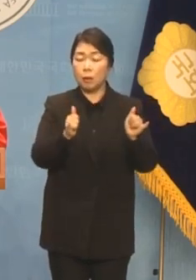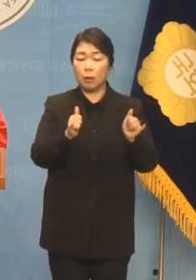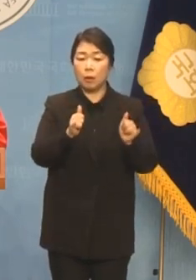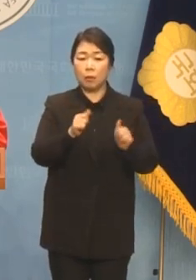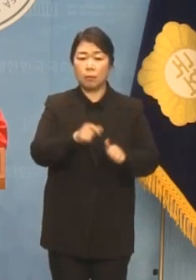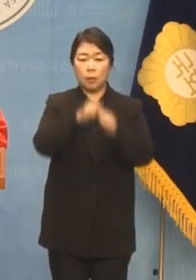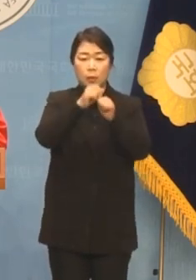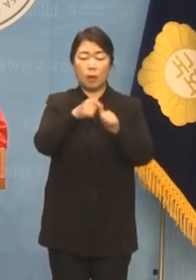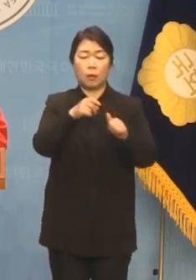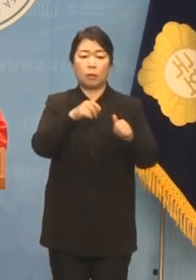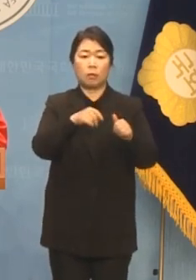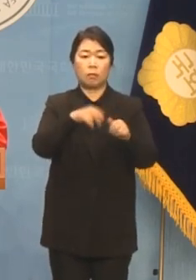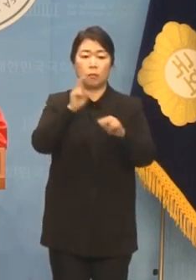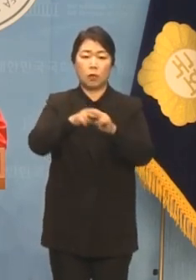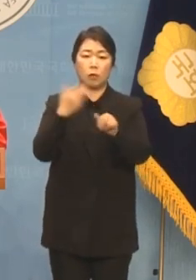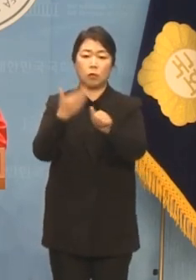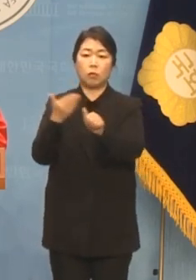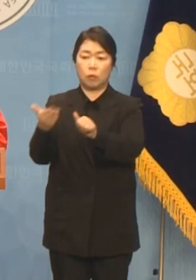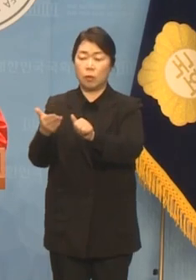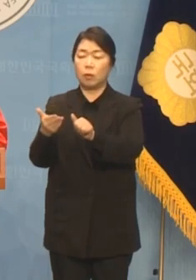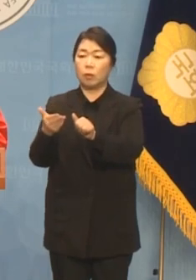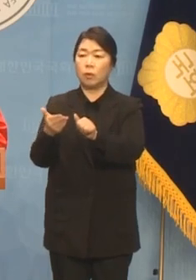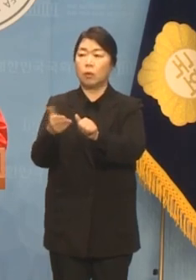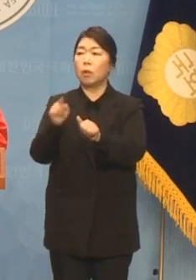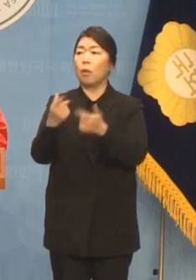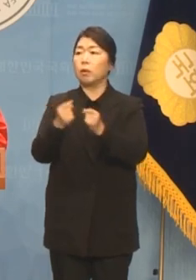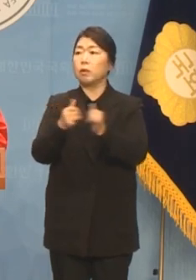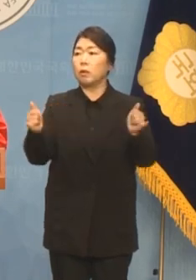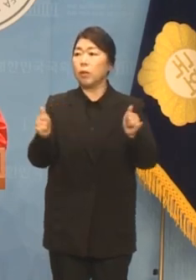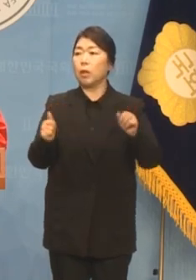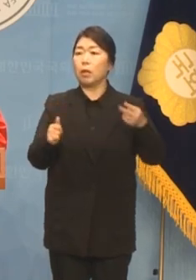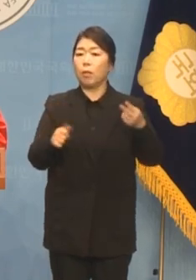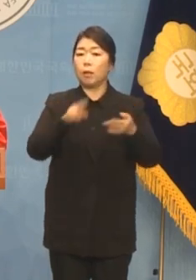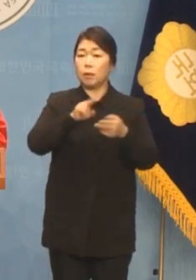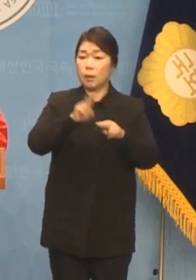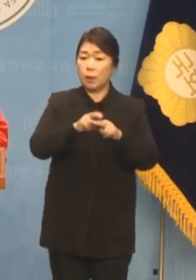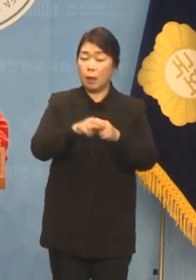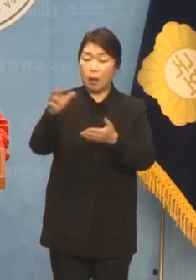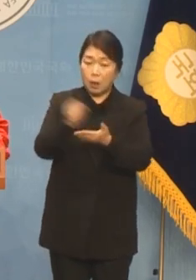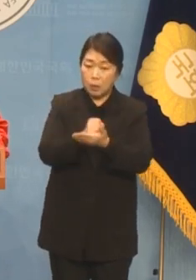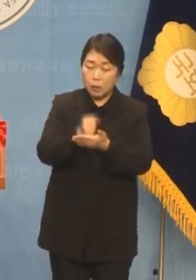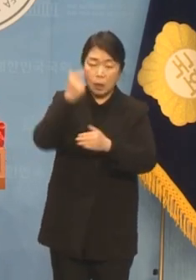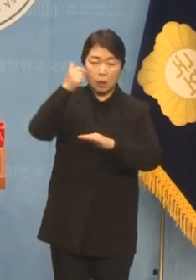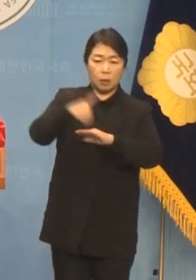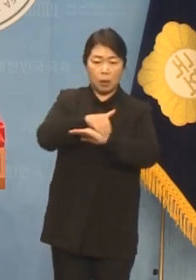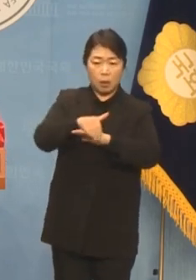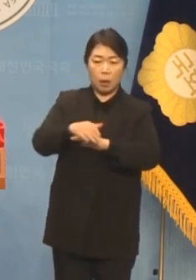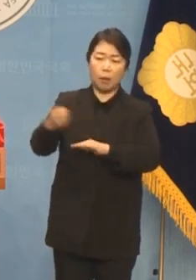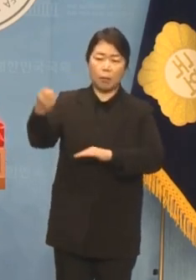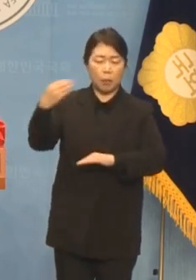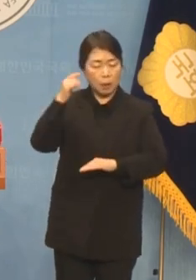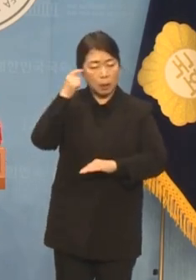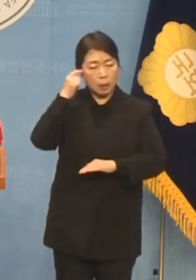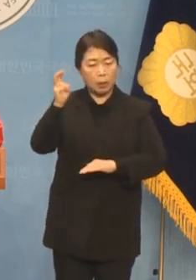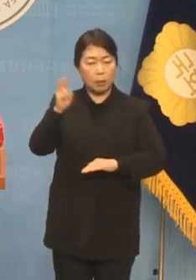배치됐습니다 이런 세력들이 최대 200석 확보할 수 있다는 예상까지 나오는